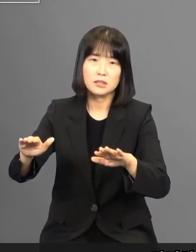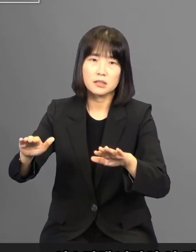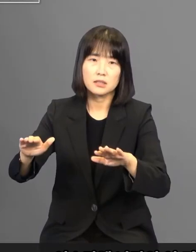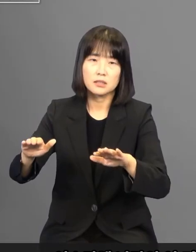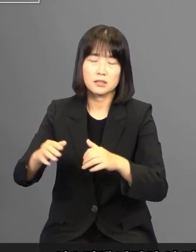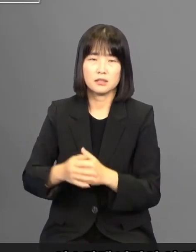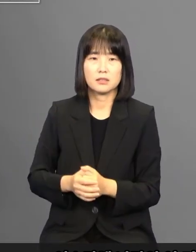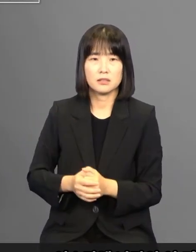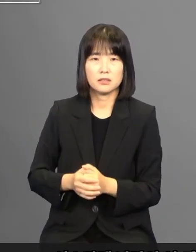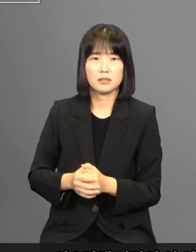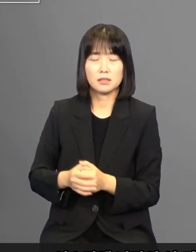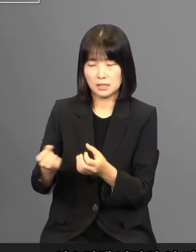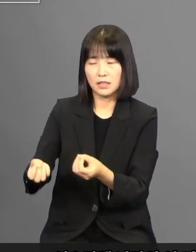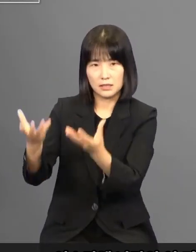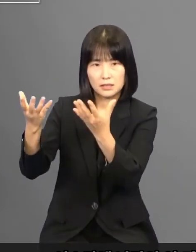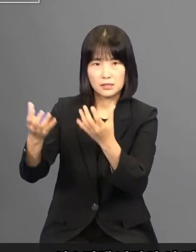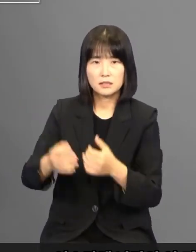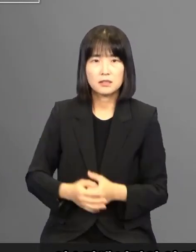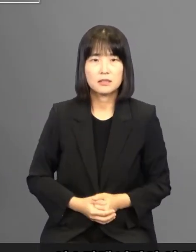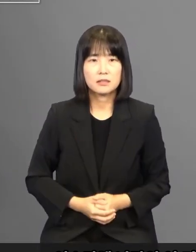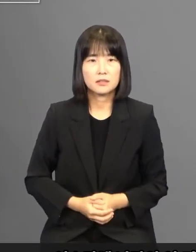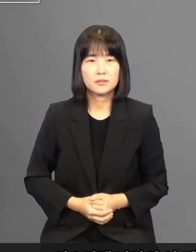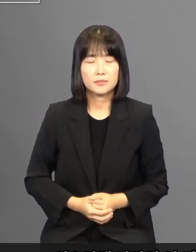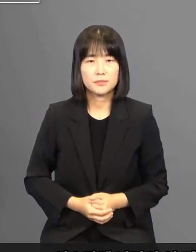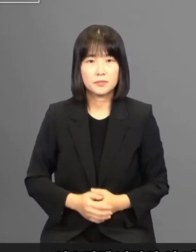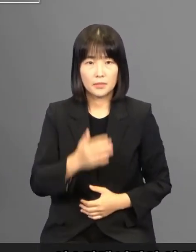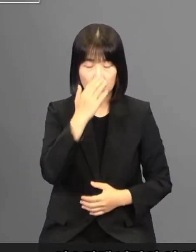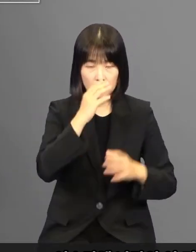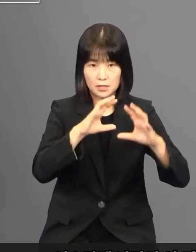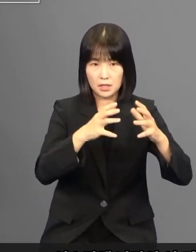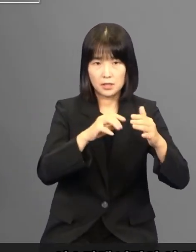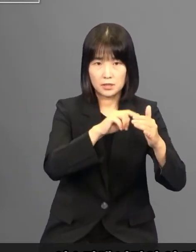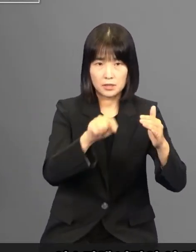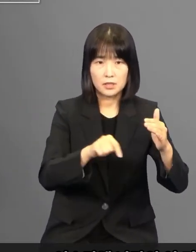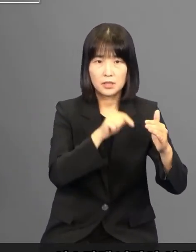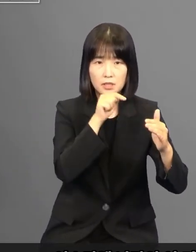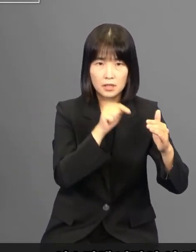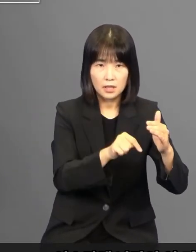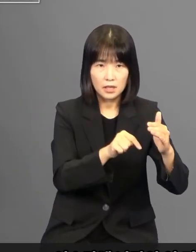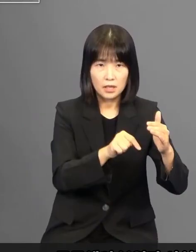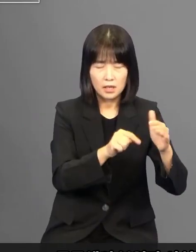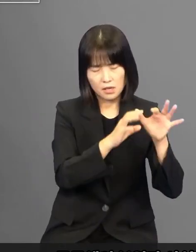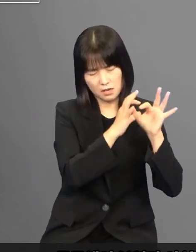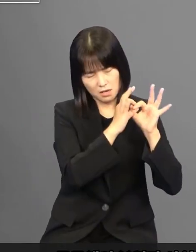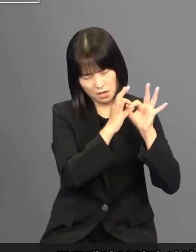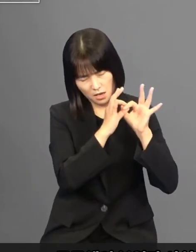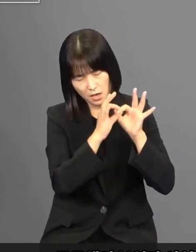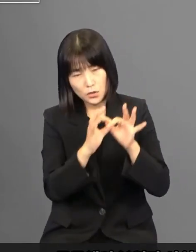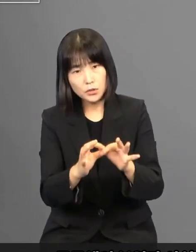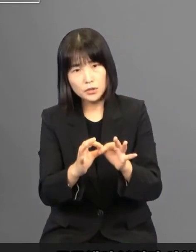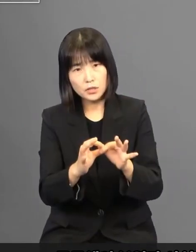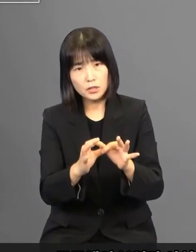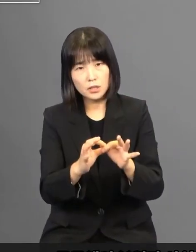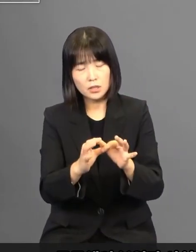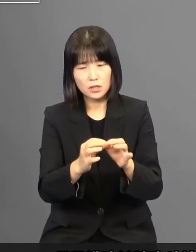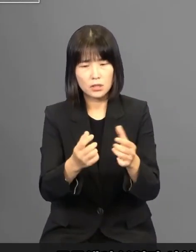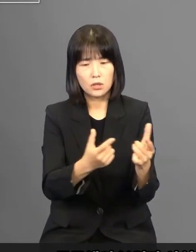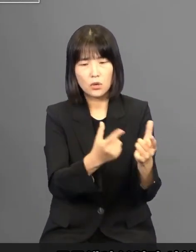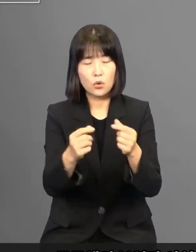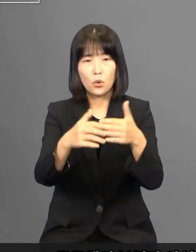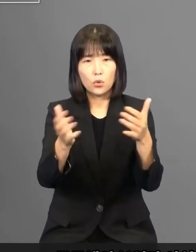떠나가고 이스라엘의 나라의 이 기저에 깊숙한 곳에 지속되어 왔던 공동체의